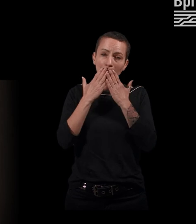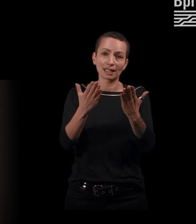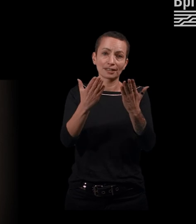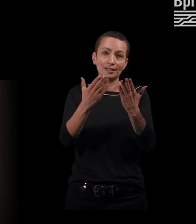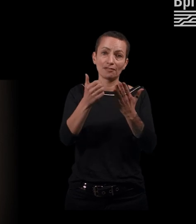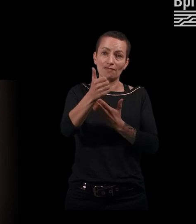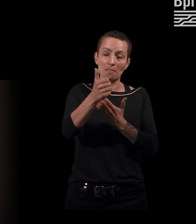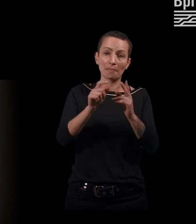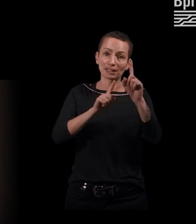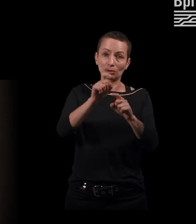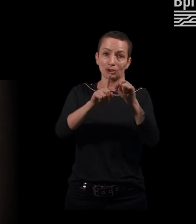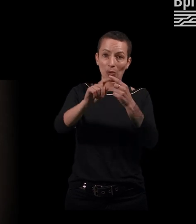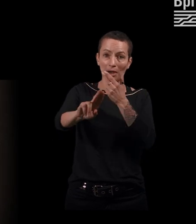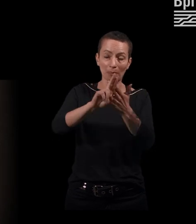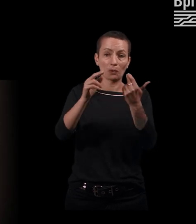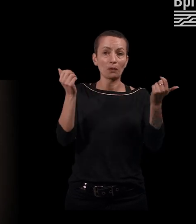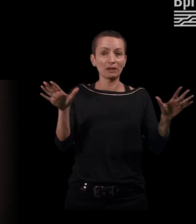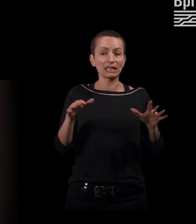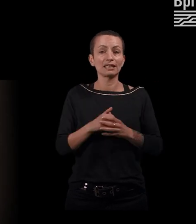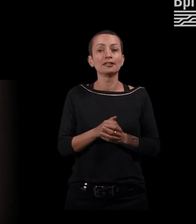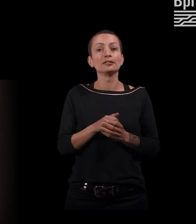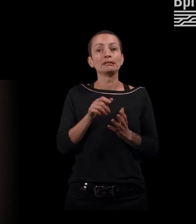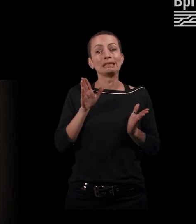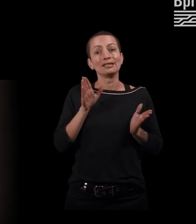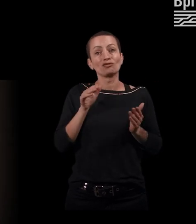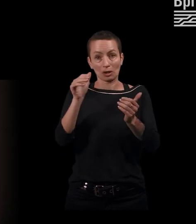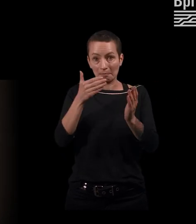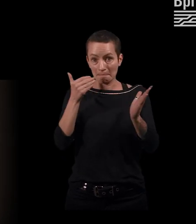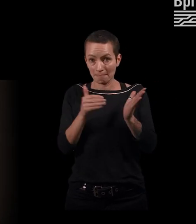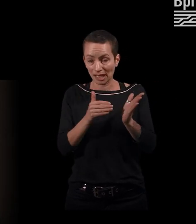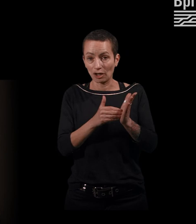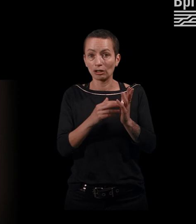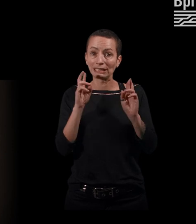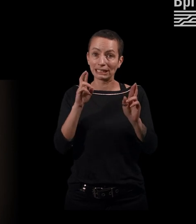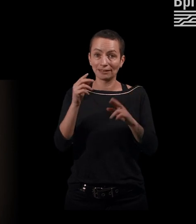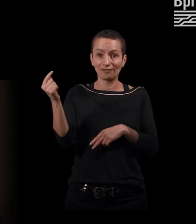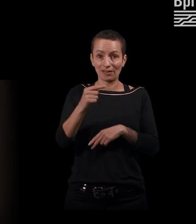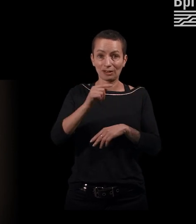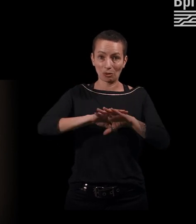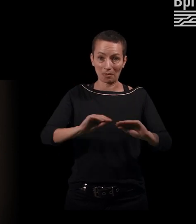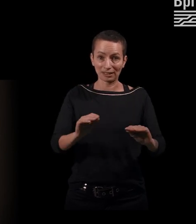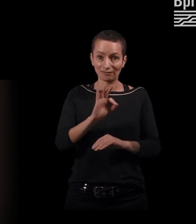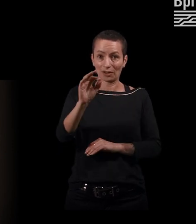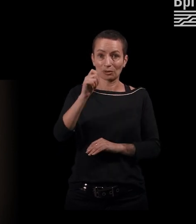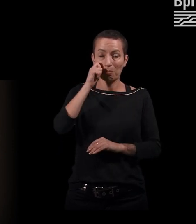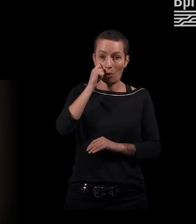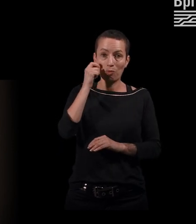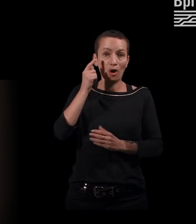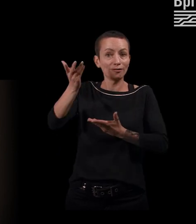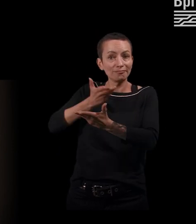répondu à nos questions. Je vous souhaite le meilleur et je vous souhaite aussi de venir nous voir pour en parler